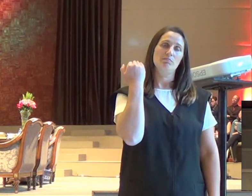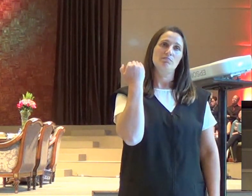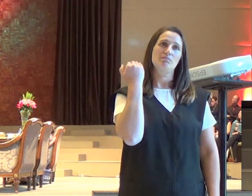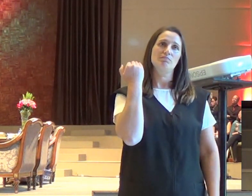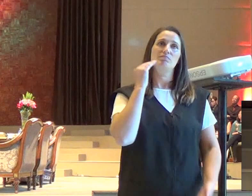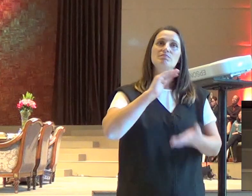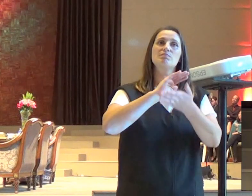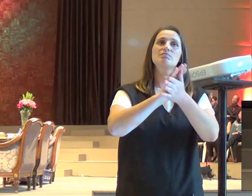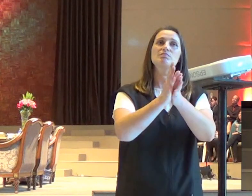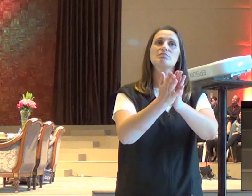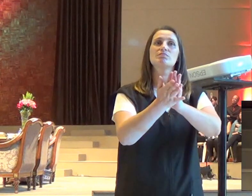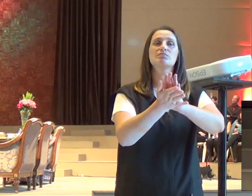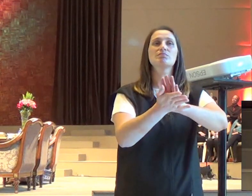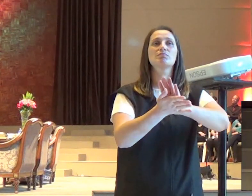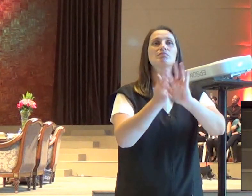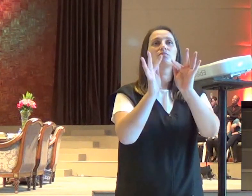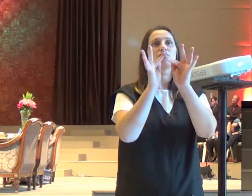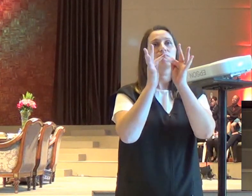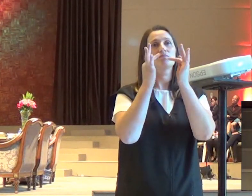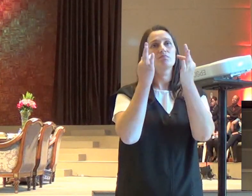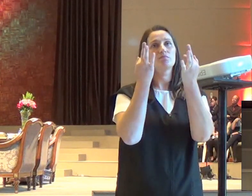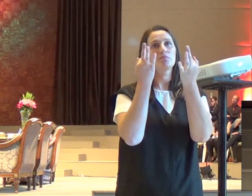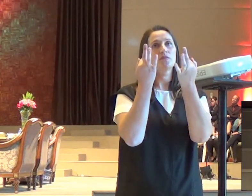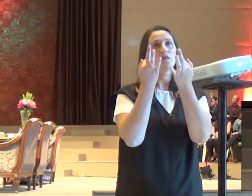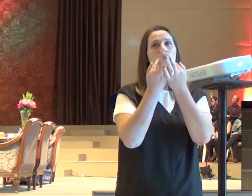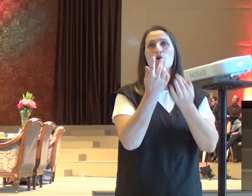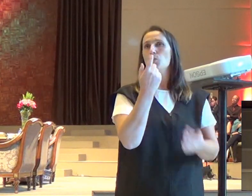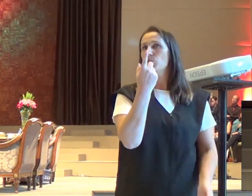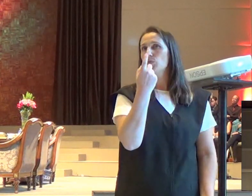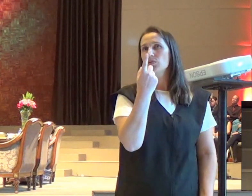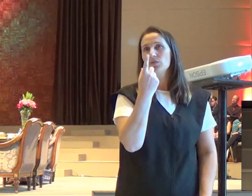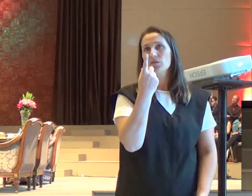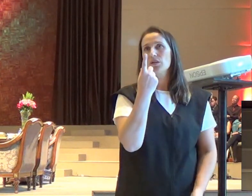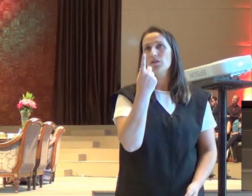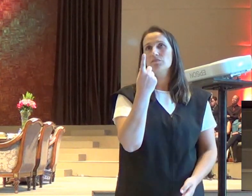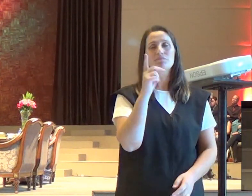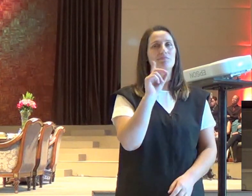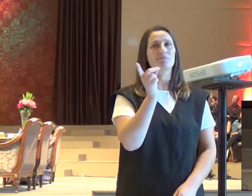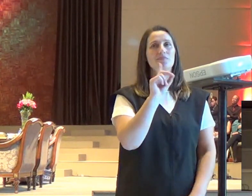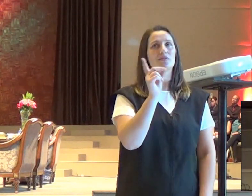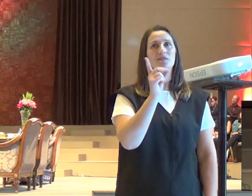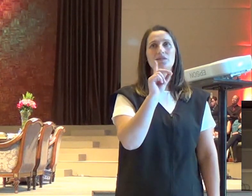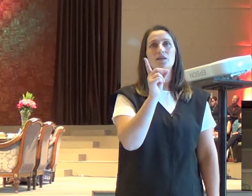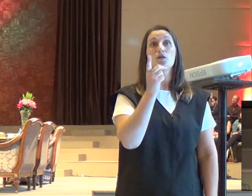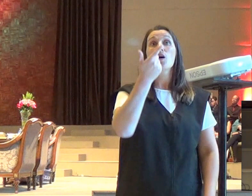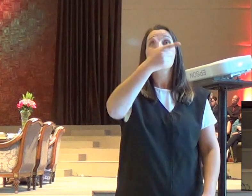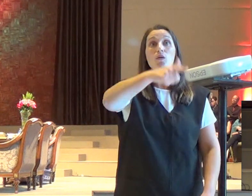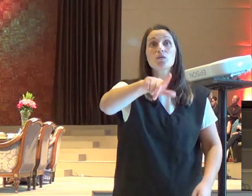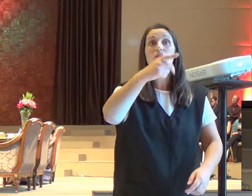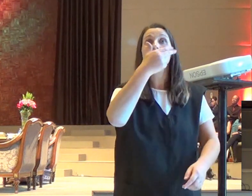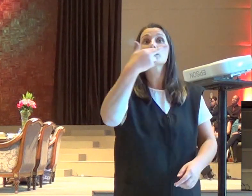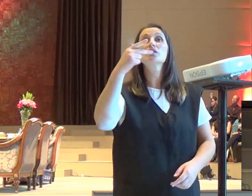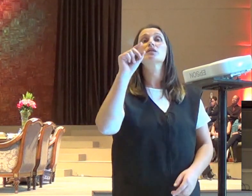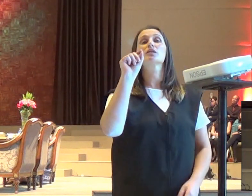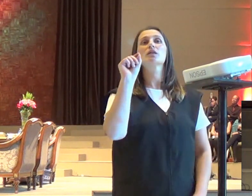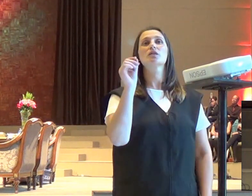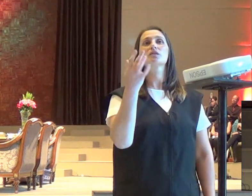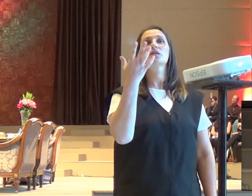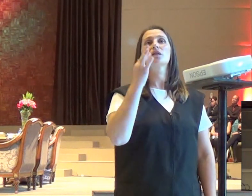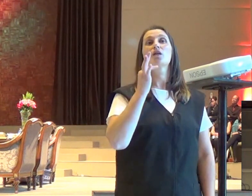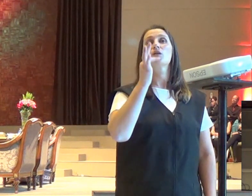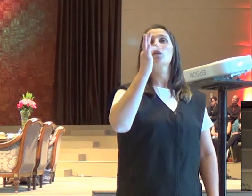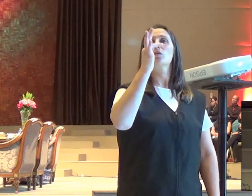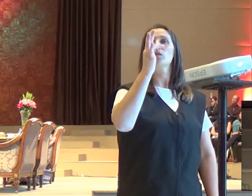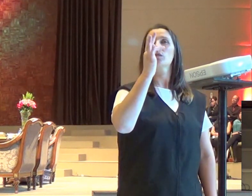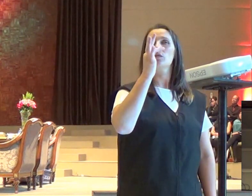tragédia mas essa não foi a única tragédia a outra tragédia vai acontecer mais lá na